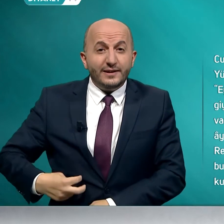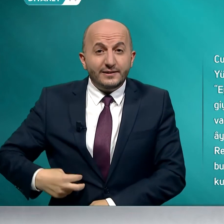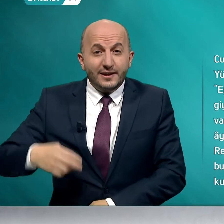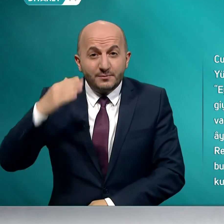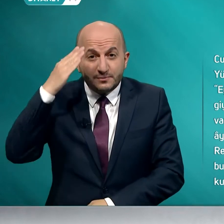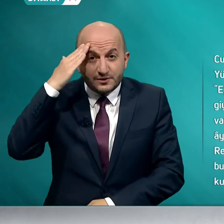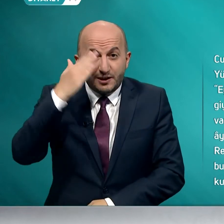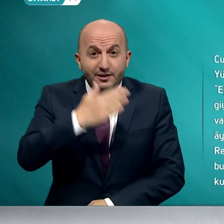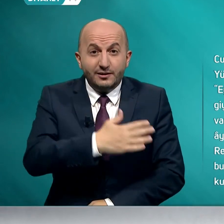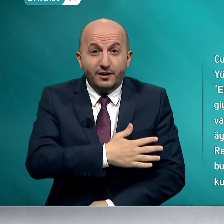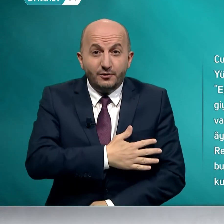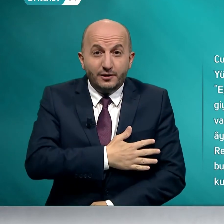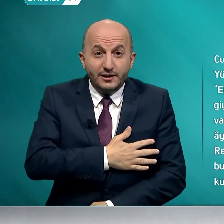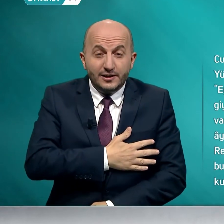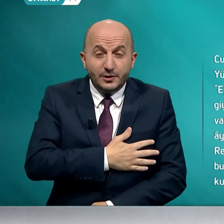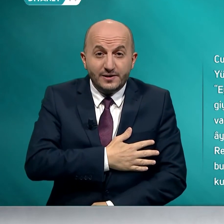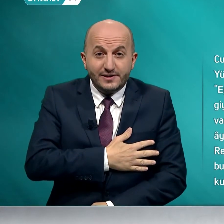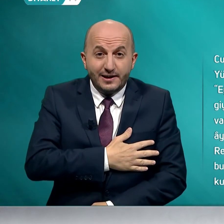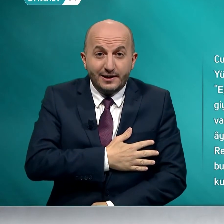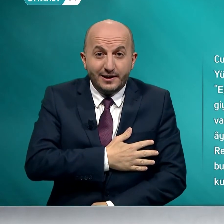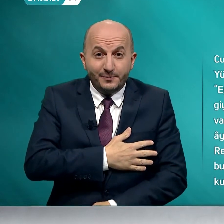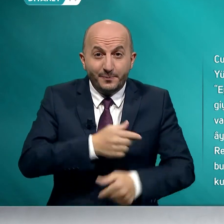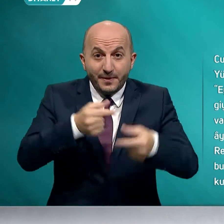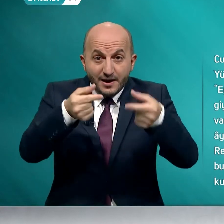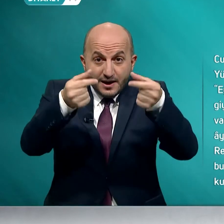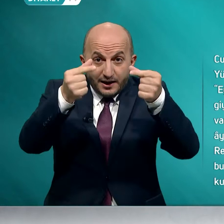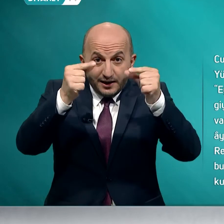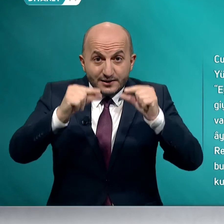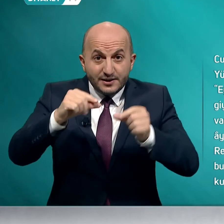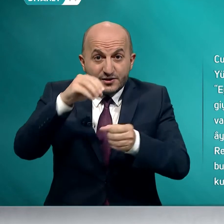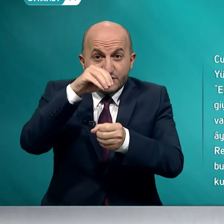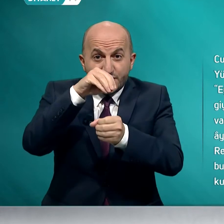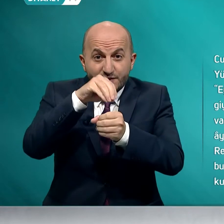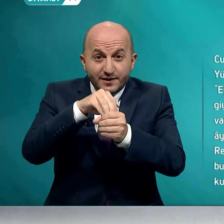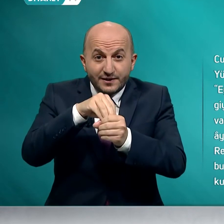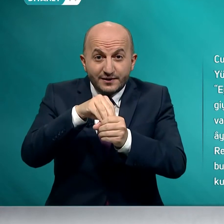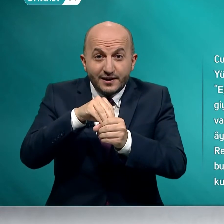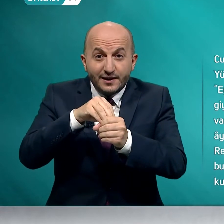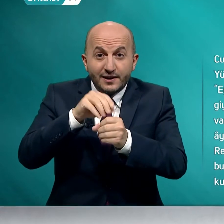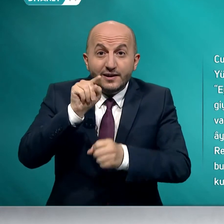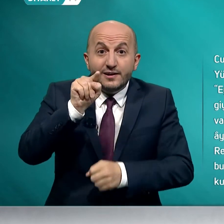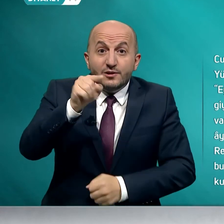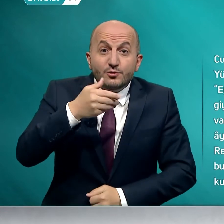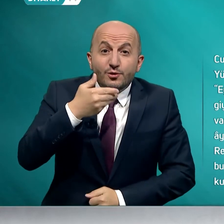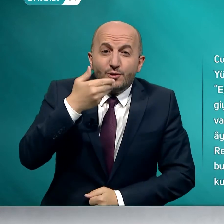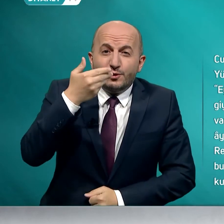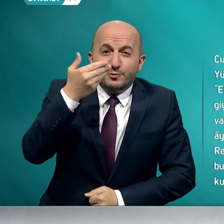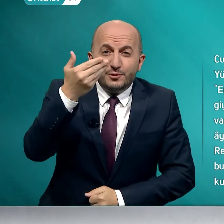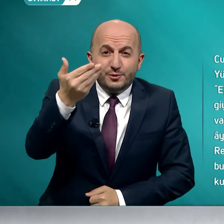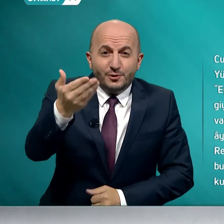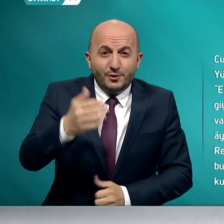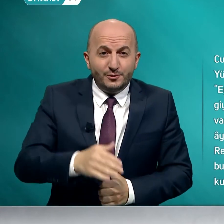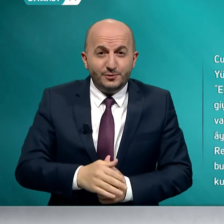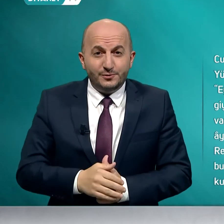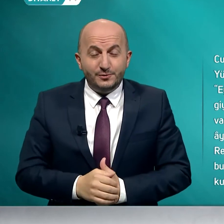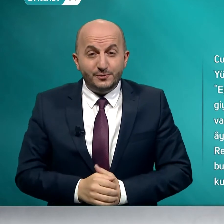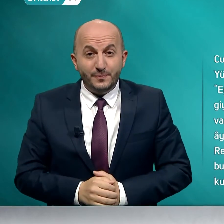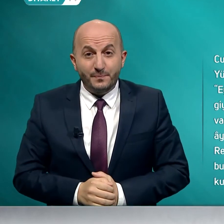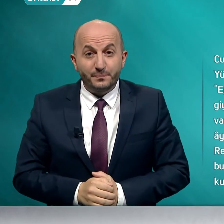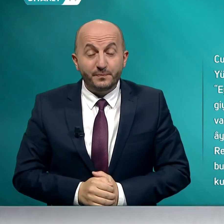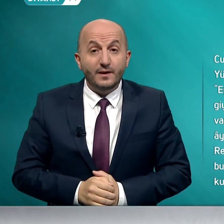Resul-i Ekrem sallallahu aleyhi ve sellem hadis-i şeriflerinde şöyle